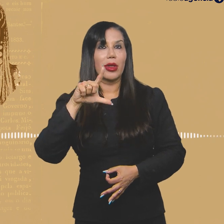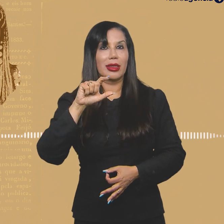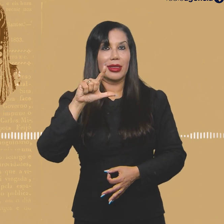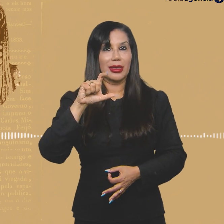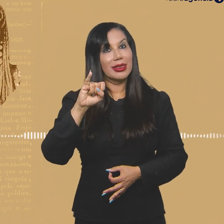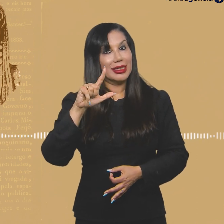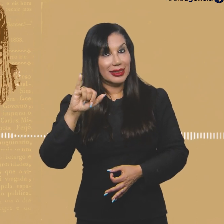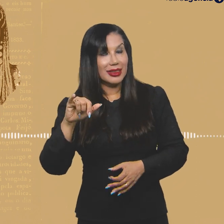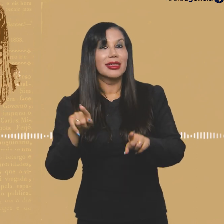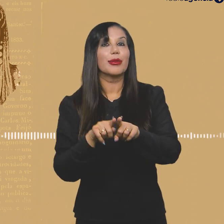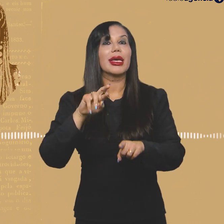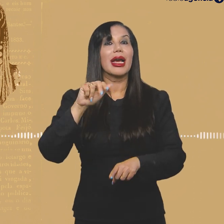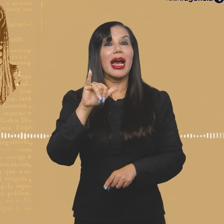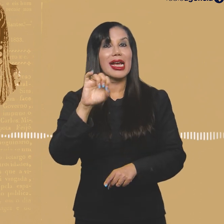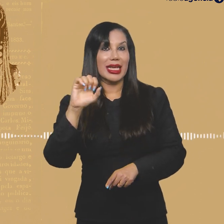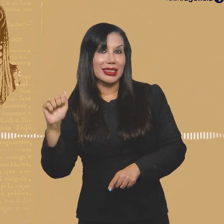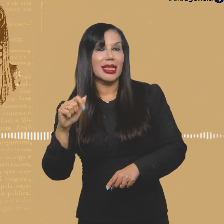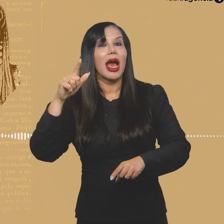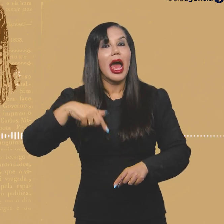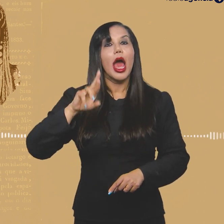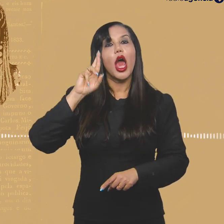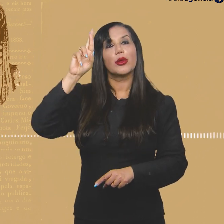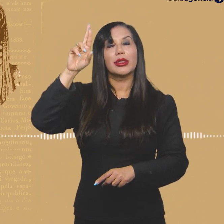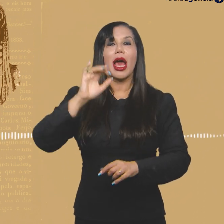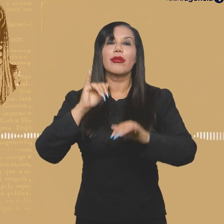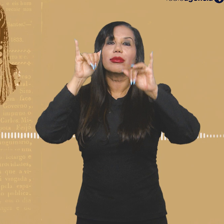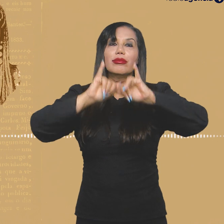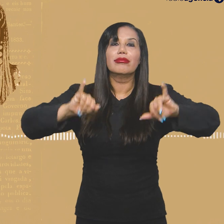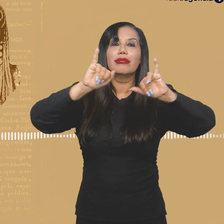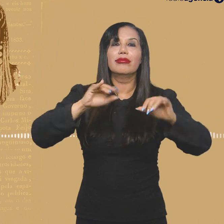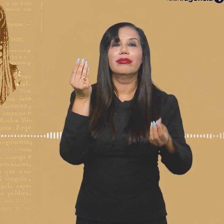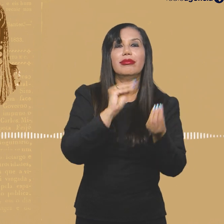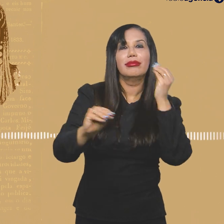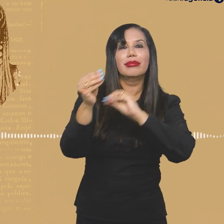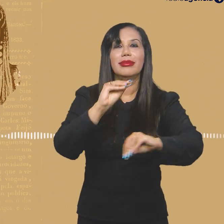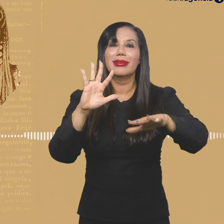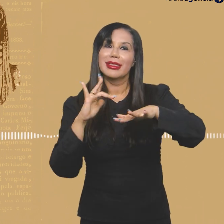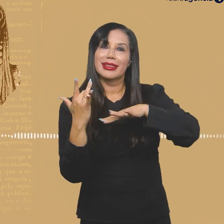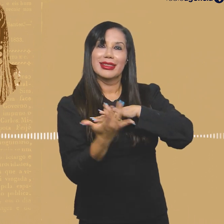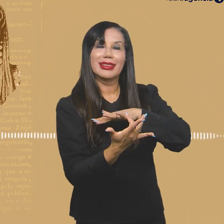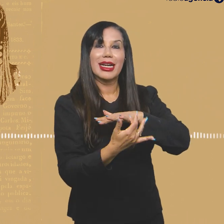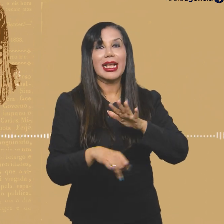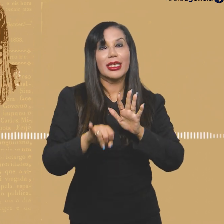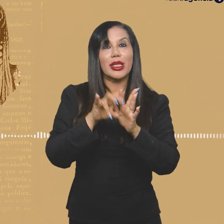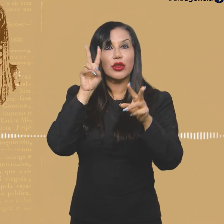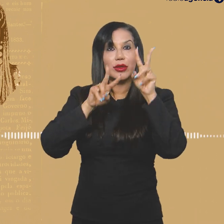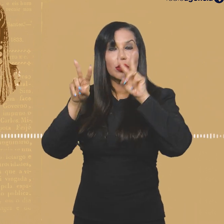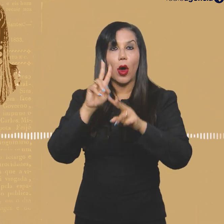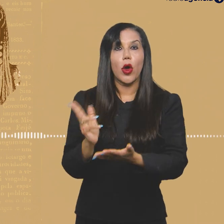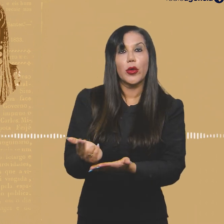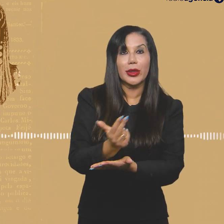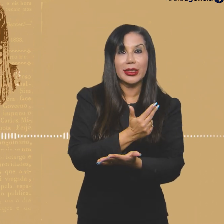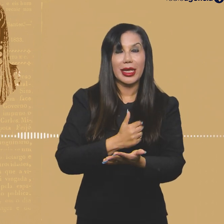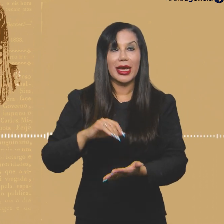Liliane Farias e Raíssa Saraiva são responsáveis pela estratégia de publicação e distribuição nas redes sociais. A